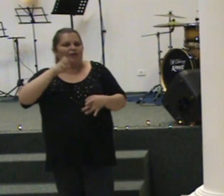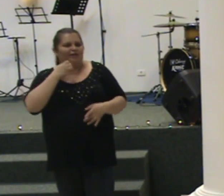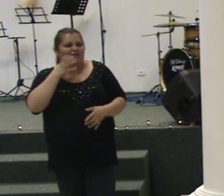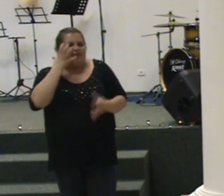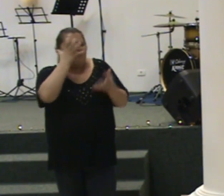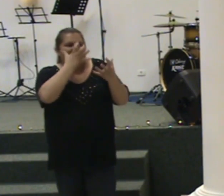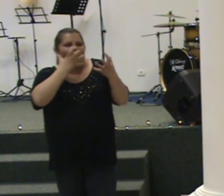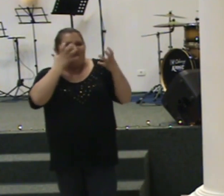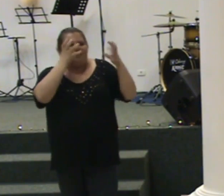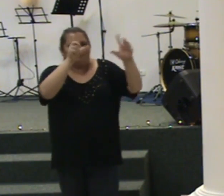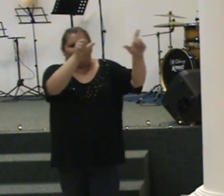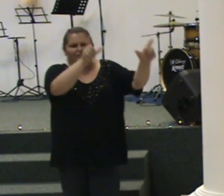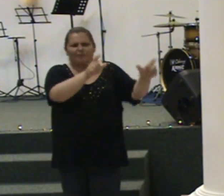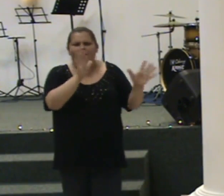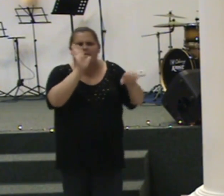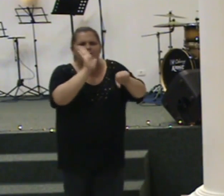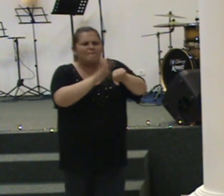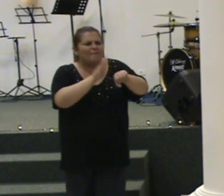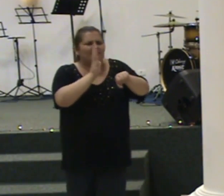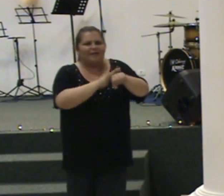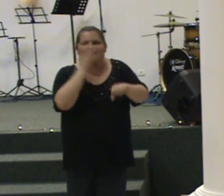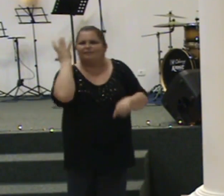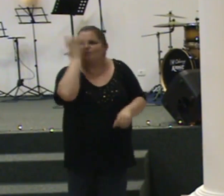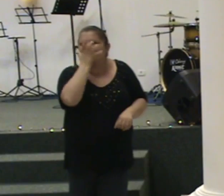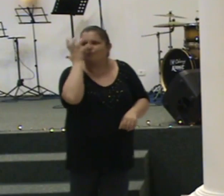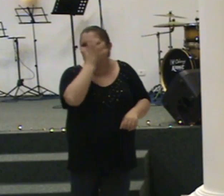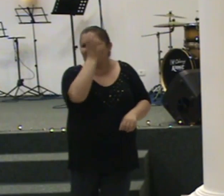de entre todas a mais bela